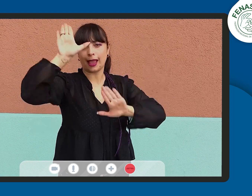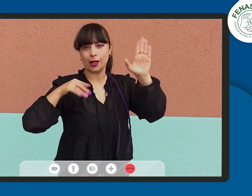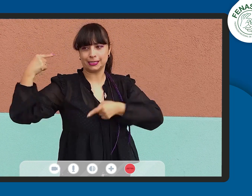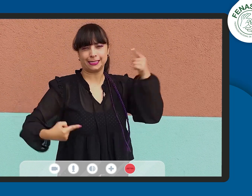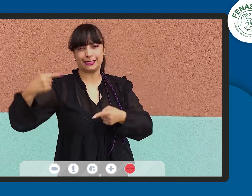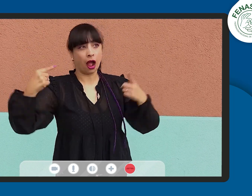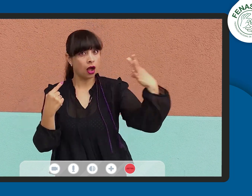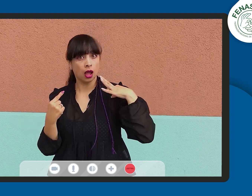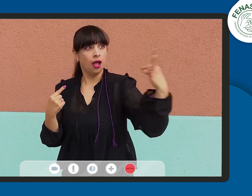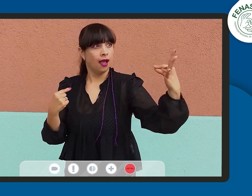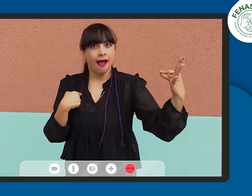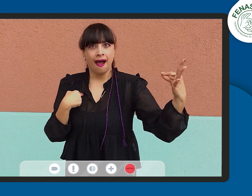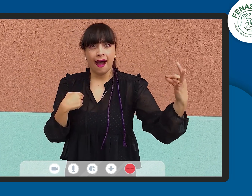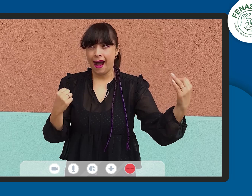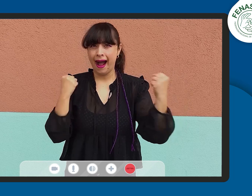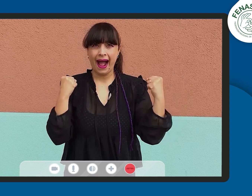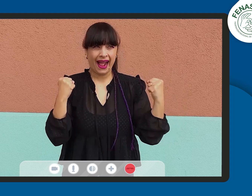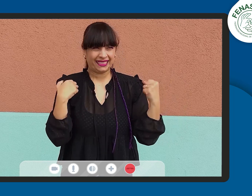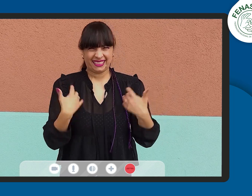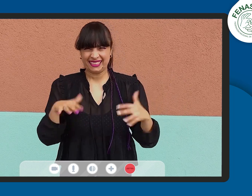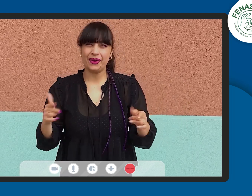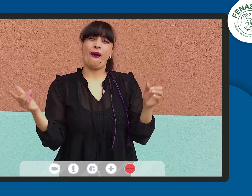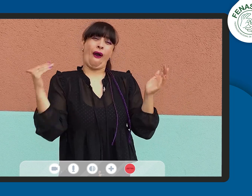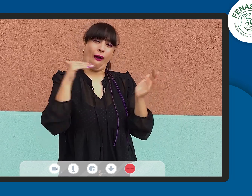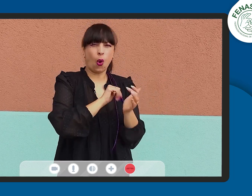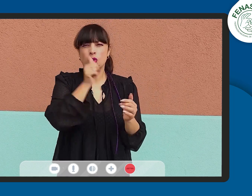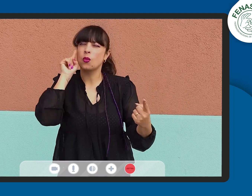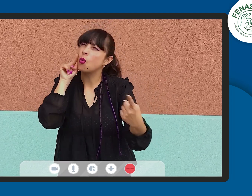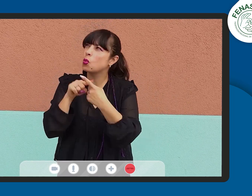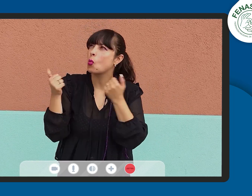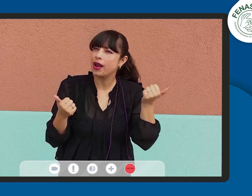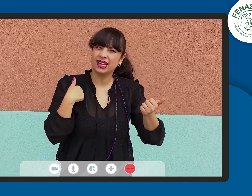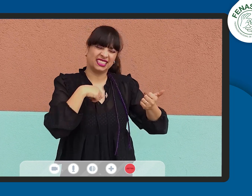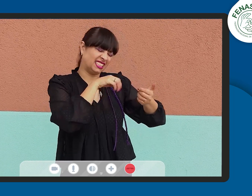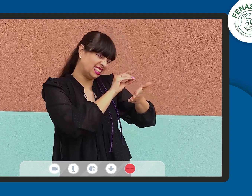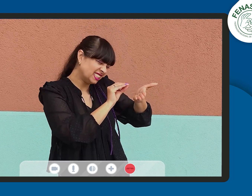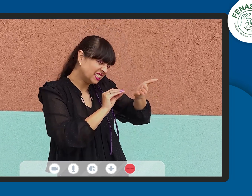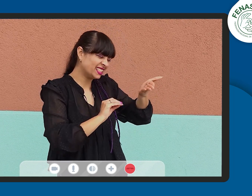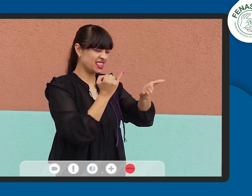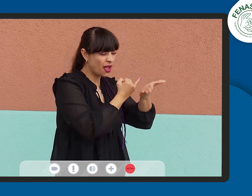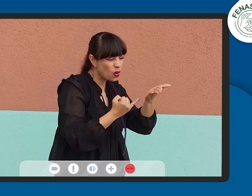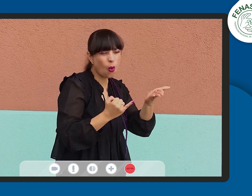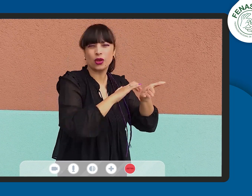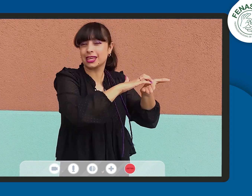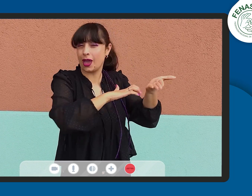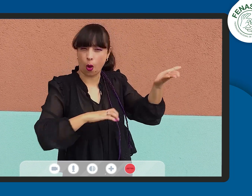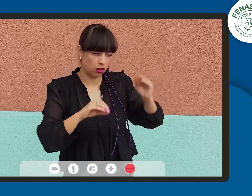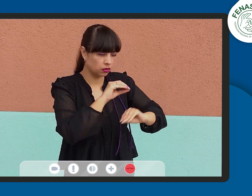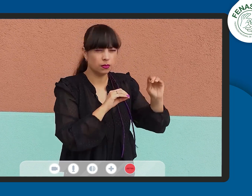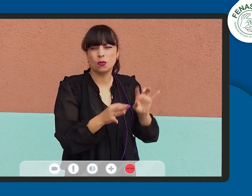pasé el clasificatorio y fui seleccionada. Estaba feliz de haberlo logrado. Entonces empecé a pensar qué iba a presentar,